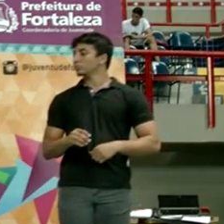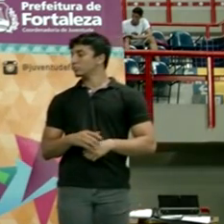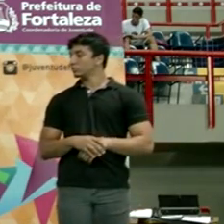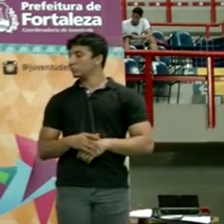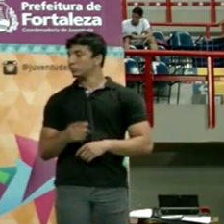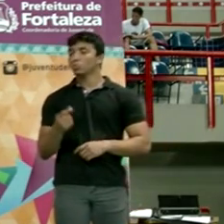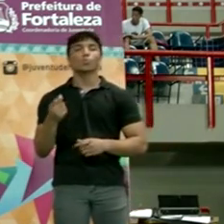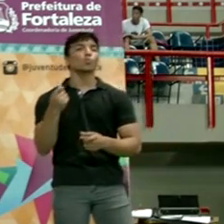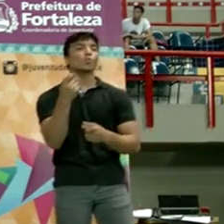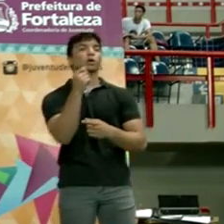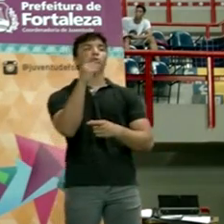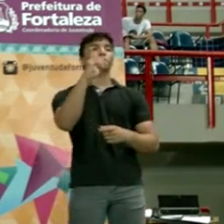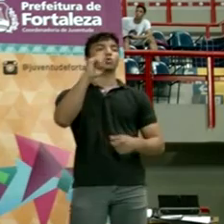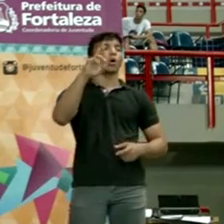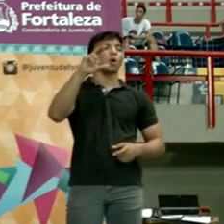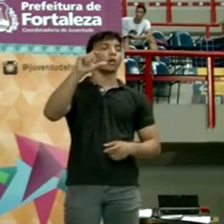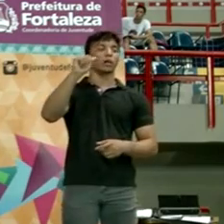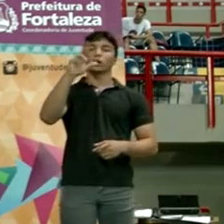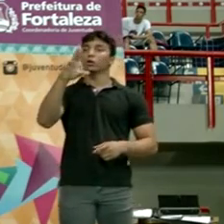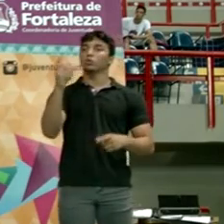quanto é que está custando um dólar?